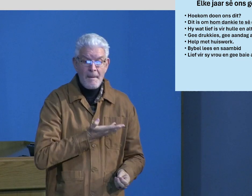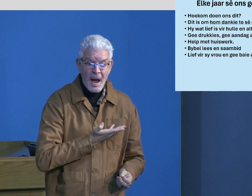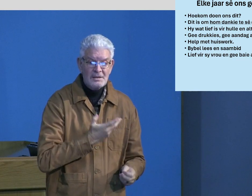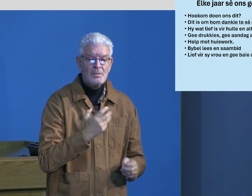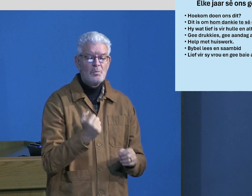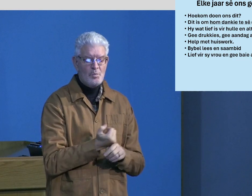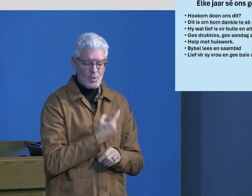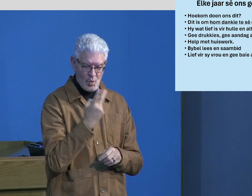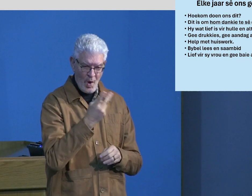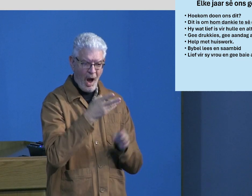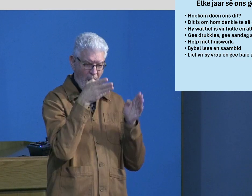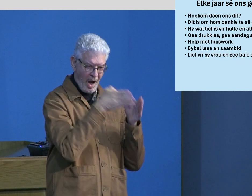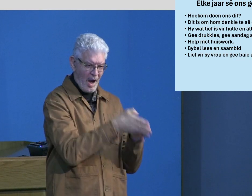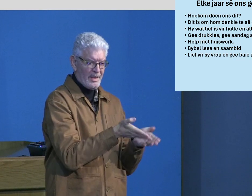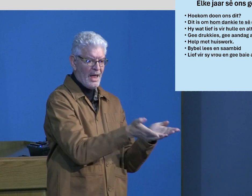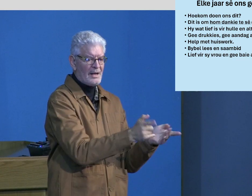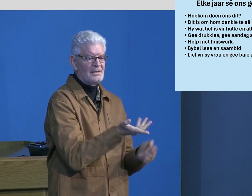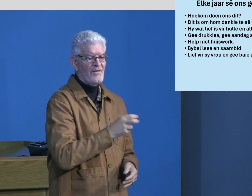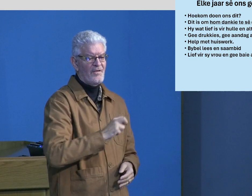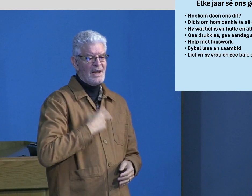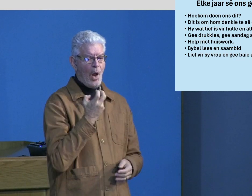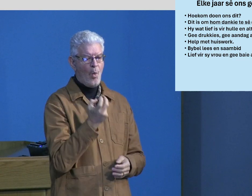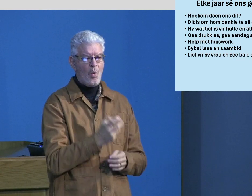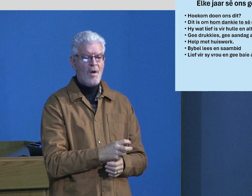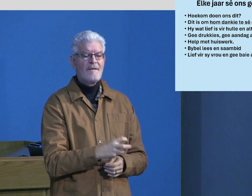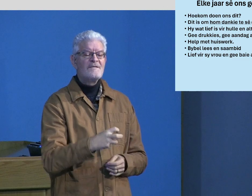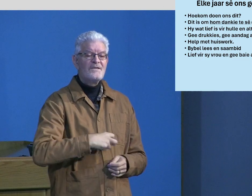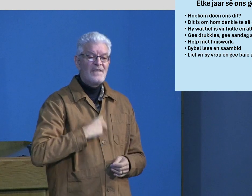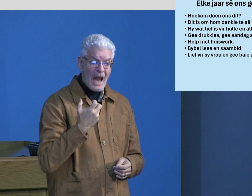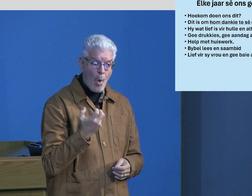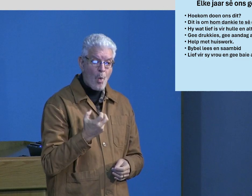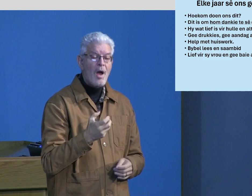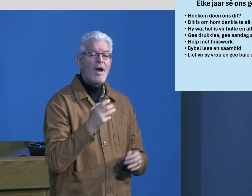Ons moet besef as pappas dat ons moet aandag gee ook aan ons vrouens.